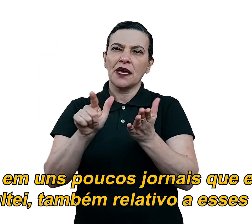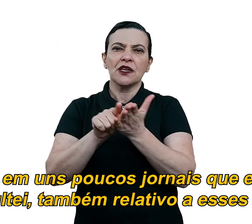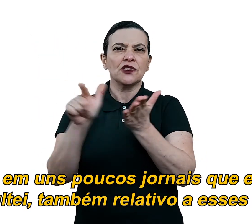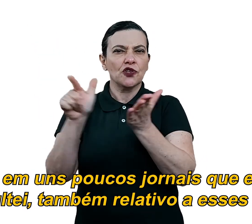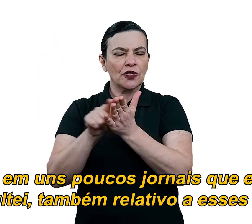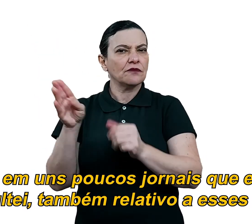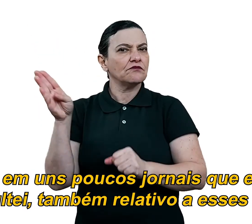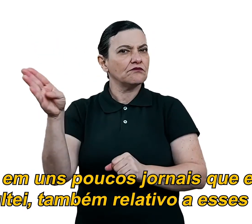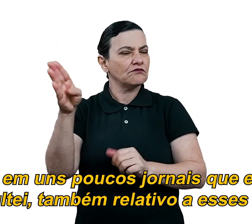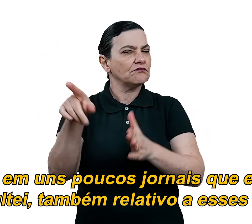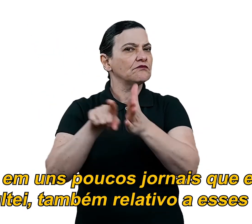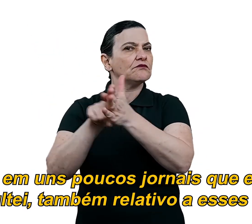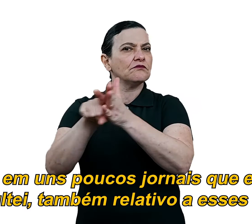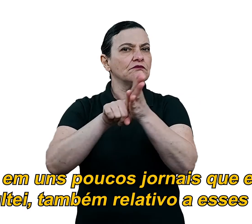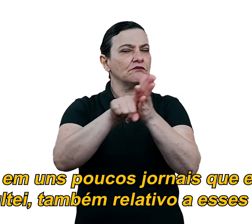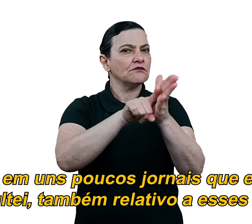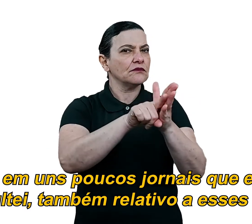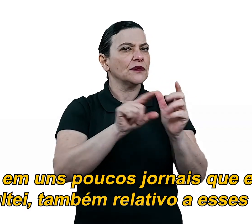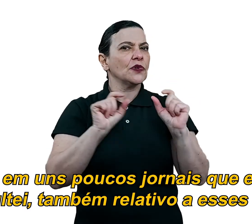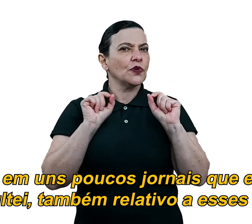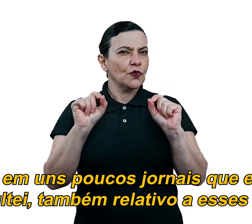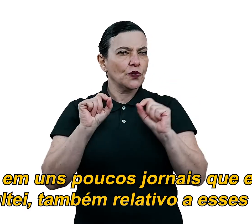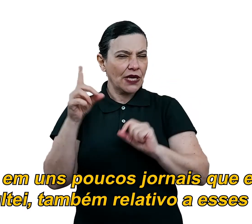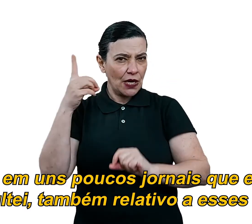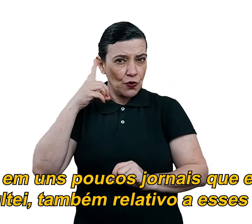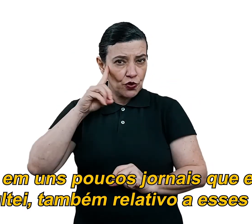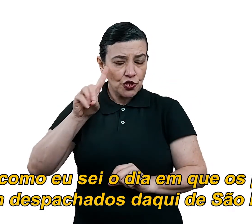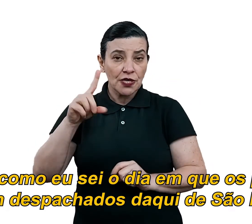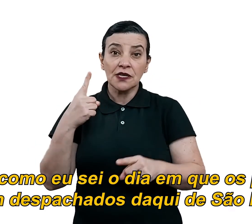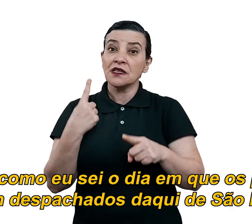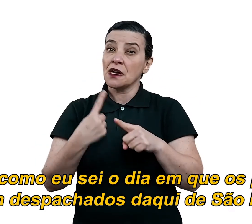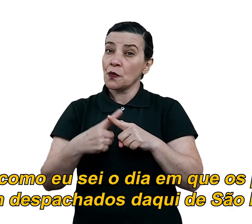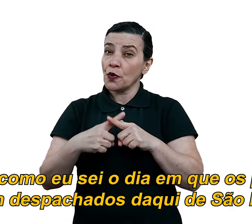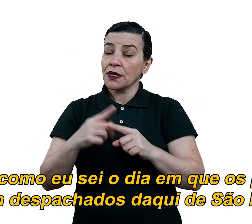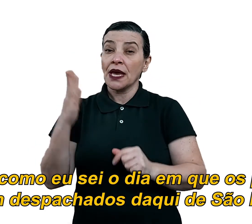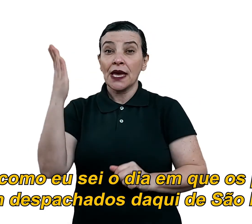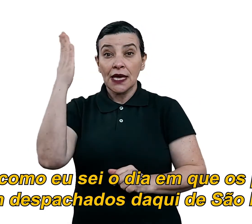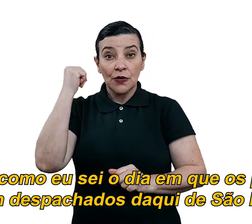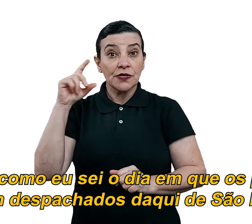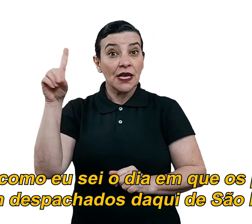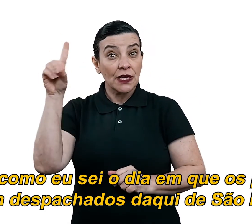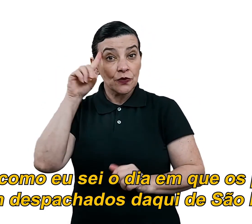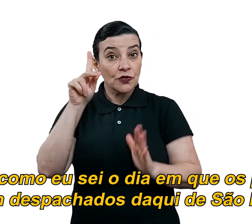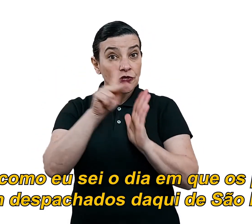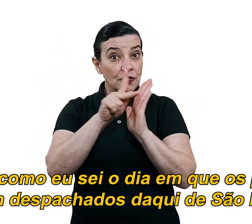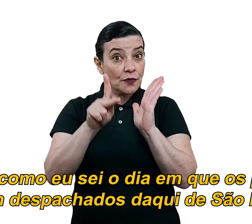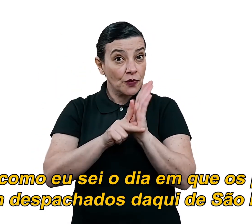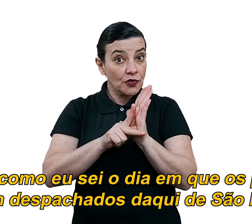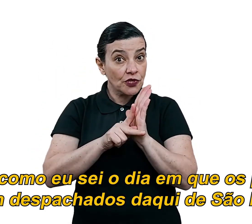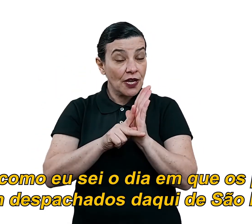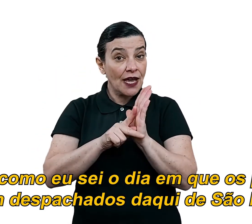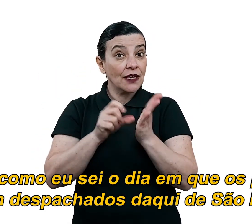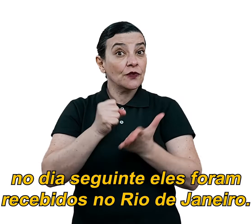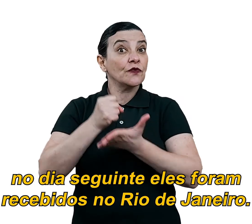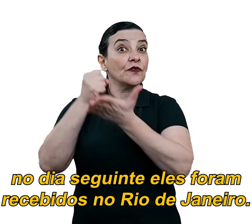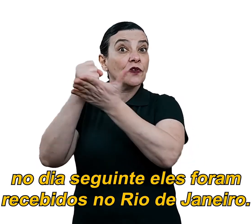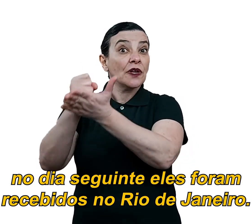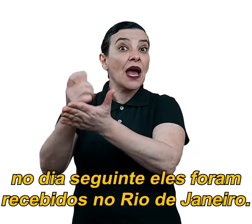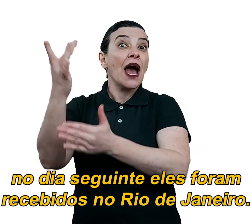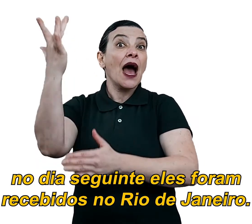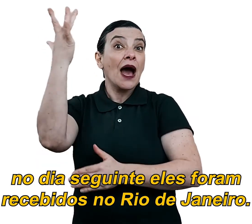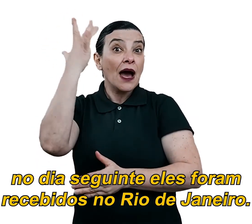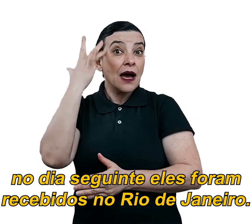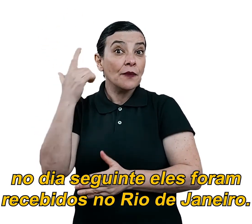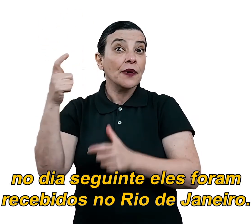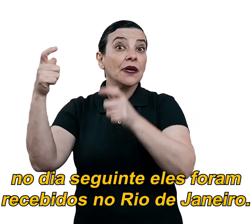poucos jornais que eu consultei também relativo a esses dias, porque como eu sei o dia que os projetos foram despachados aqui de São Paulo, no